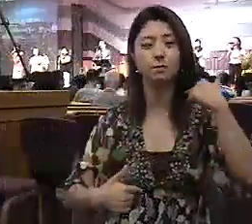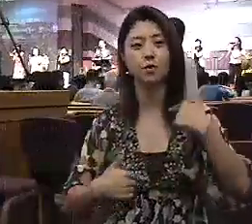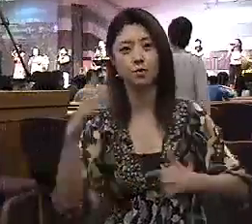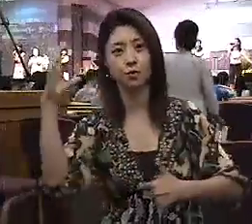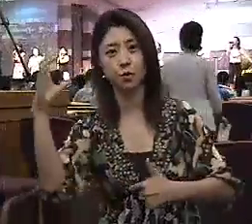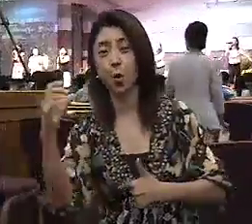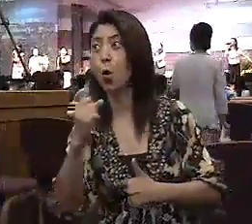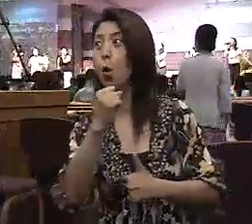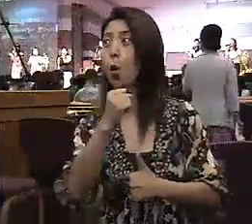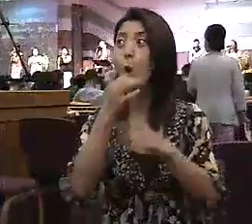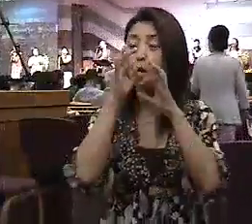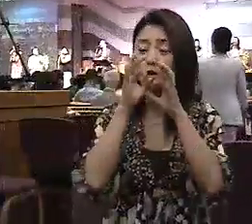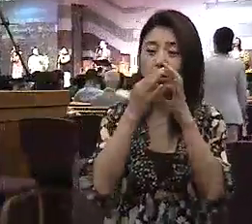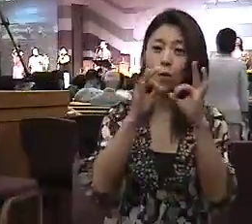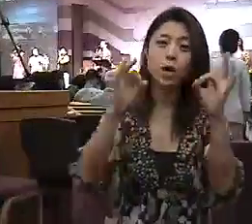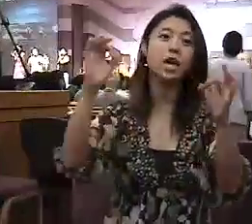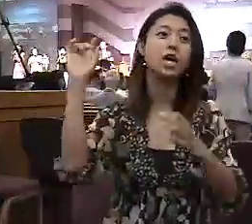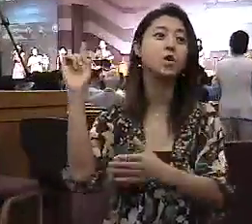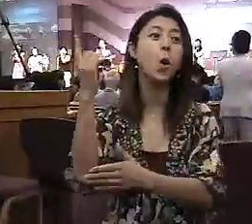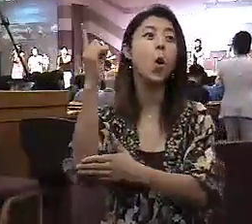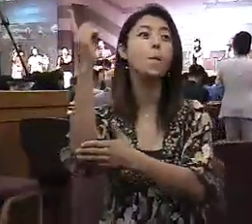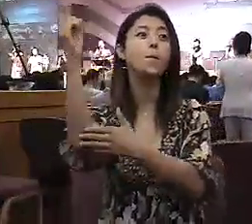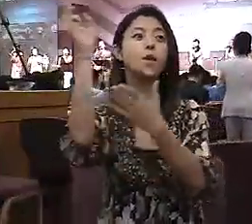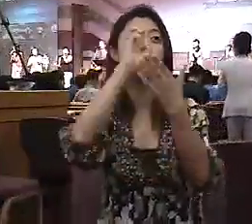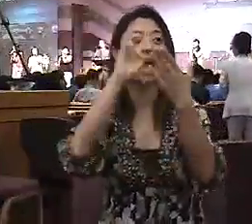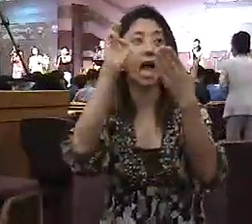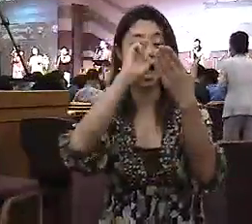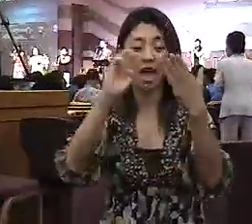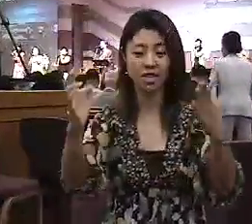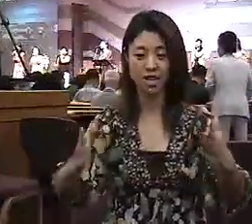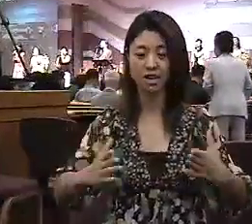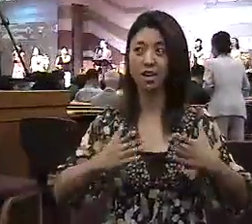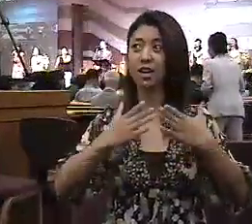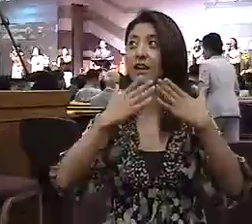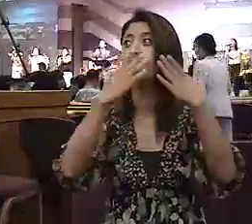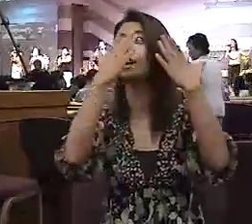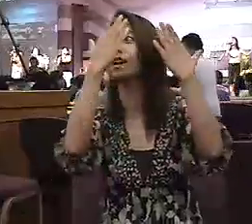일어나 기쁨으로 소리 높게